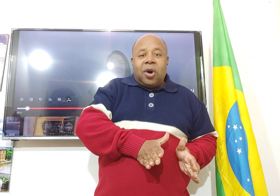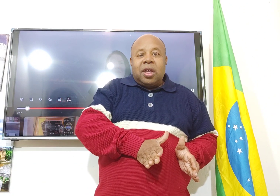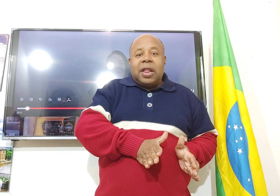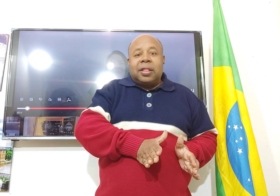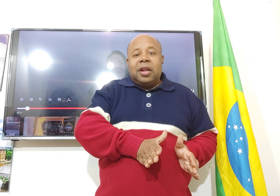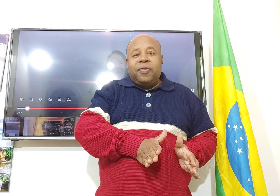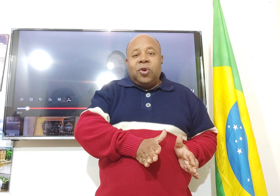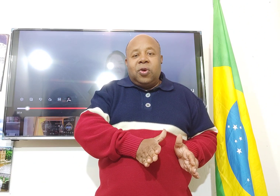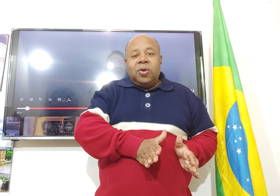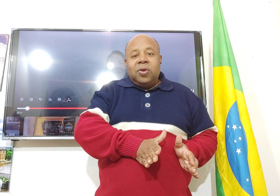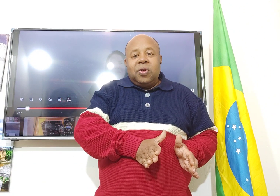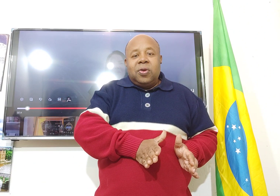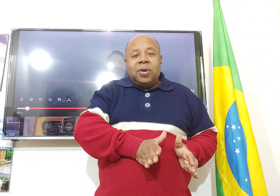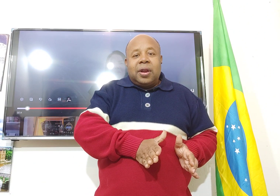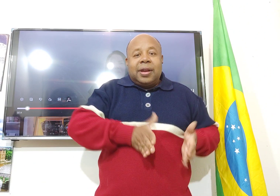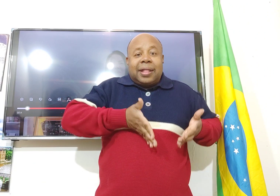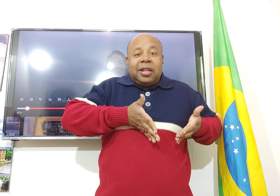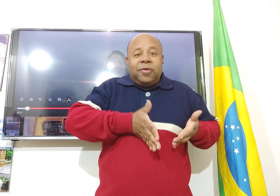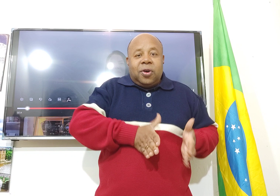Agora nascer virou